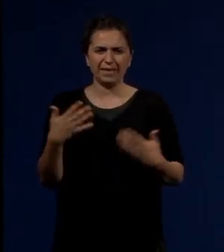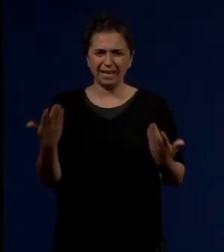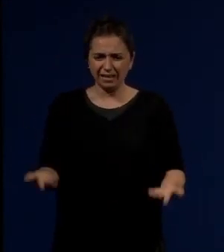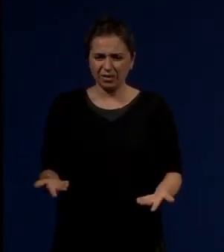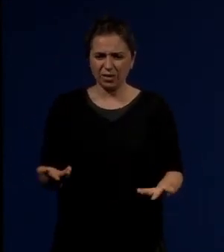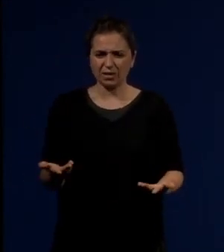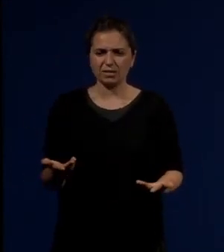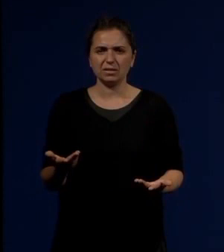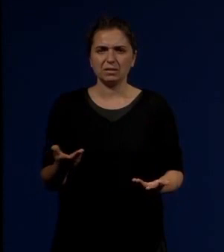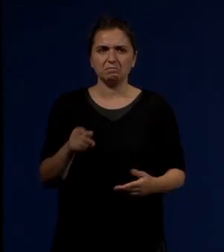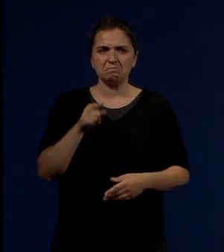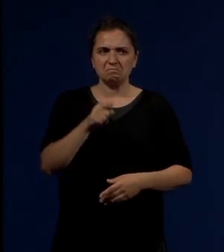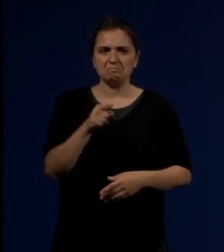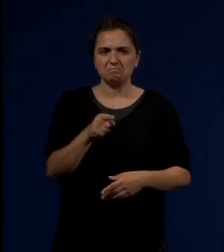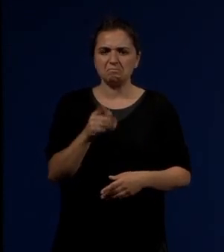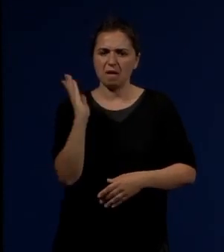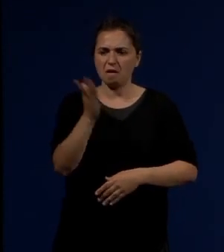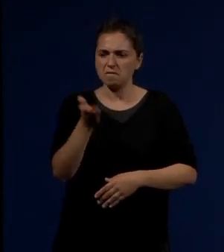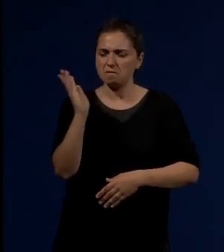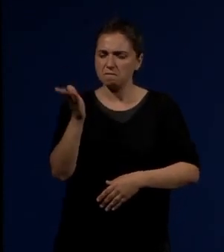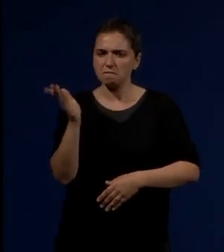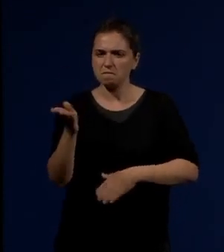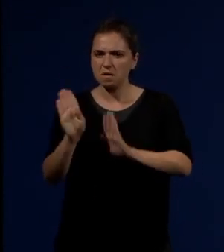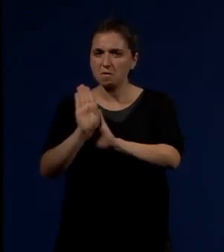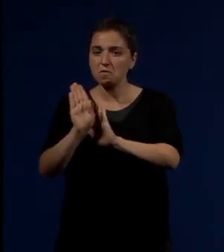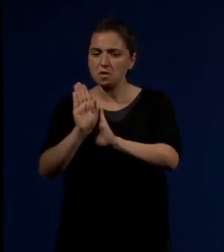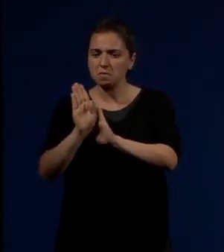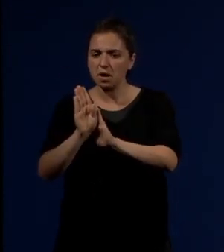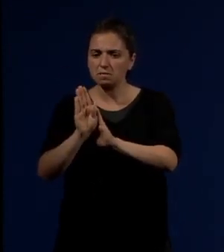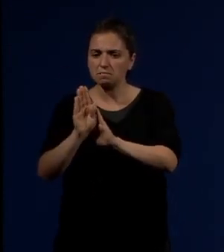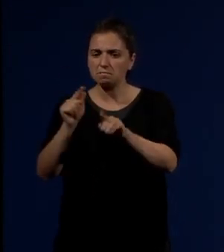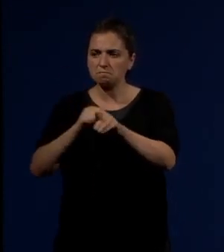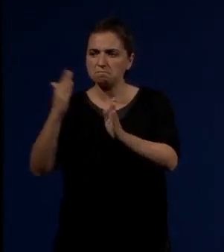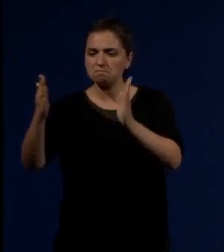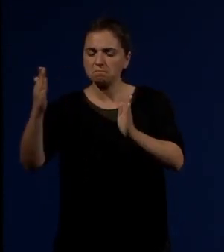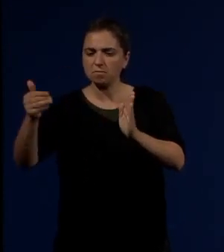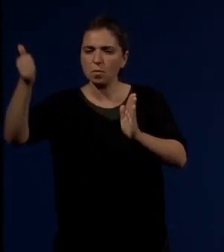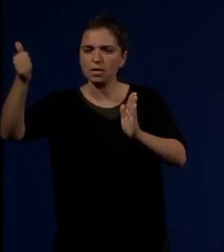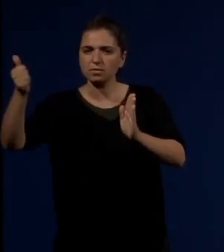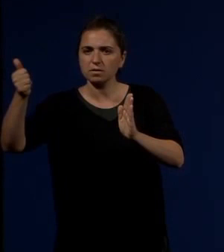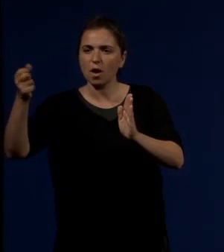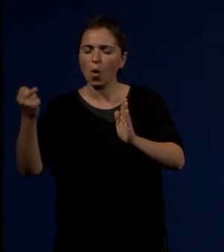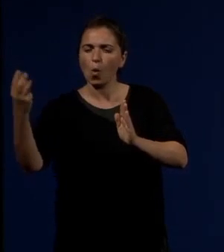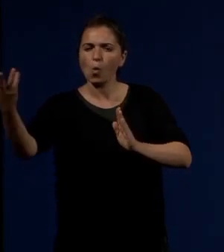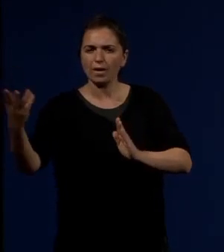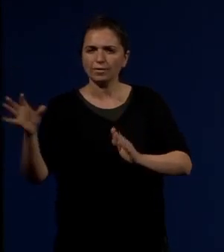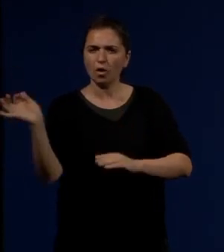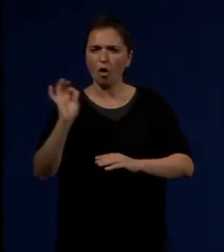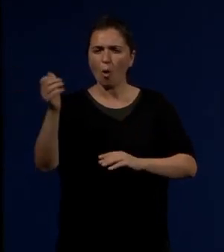máis vai andar vostede do ganchete dun acosador? Por canto tempo máis vai a permitir esa imaxe da desigualdade do